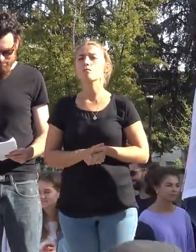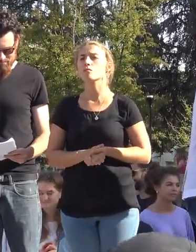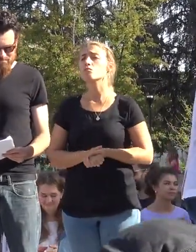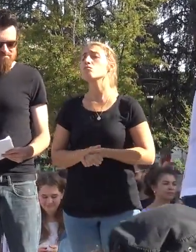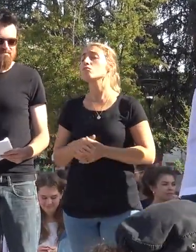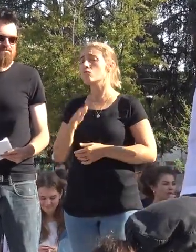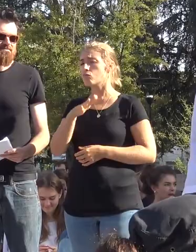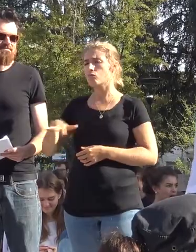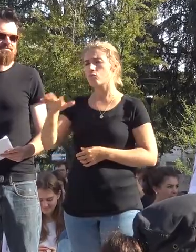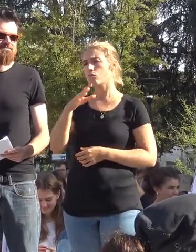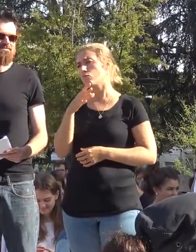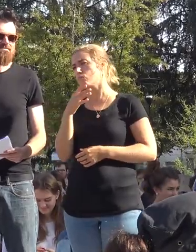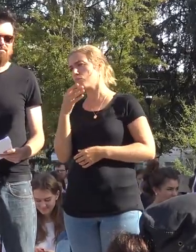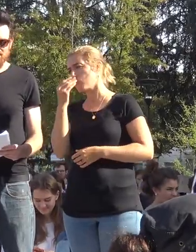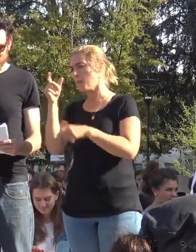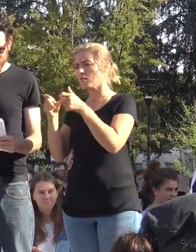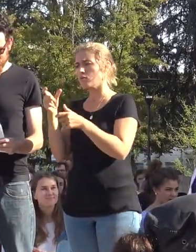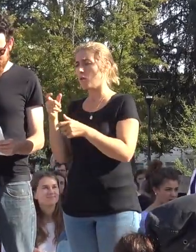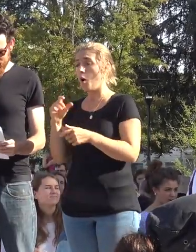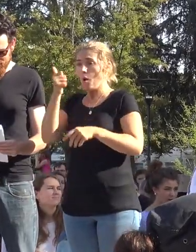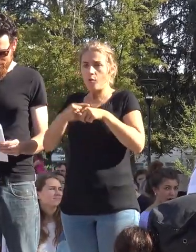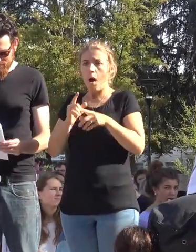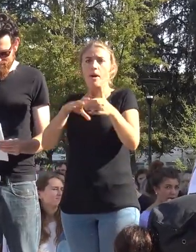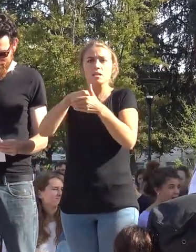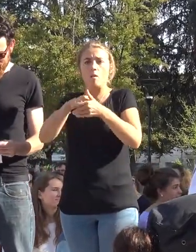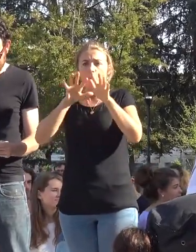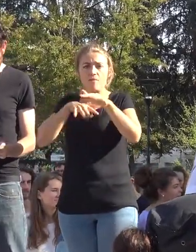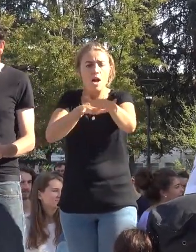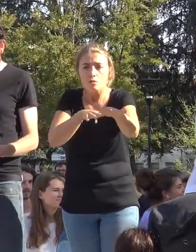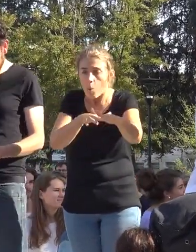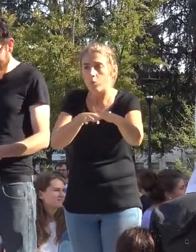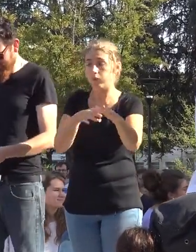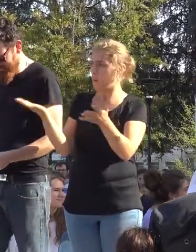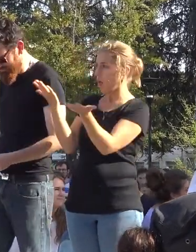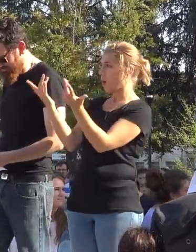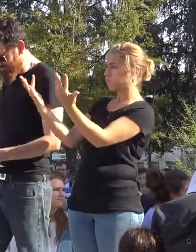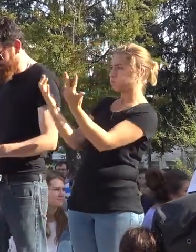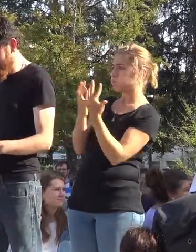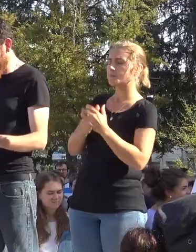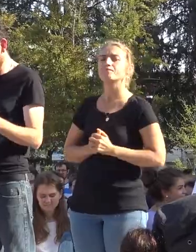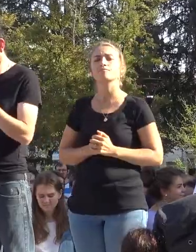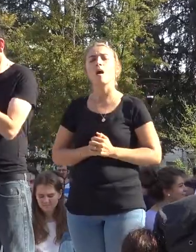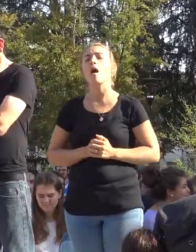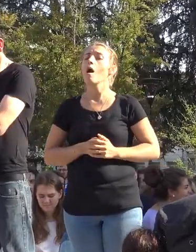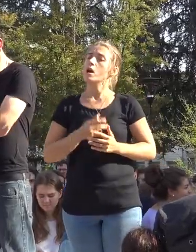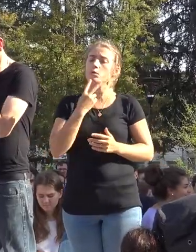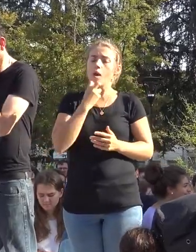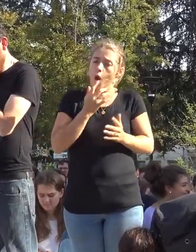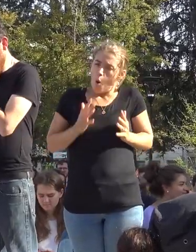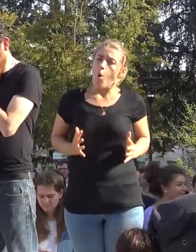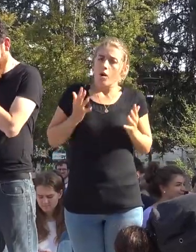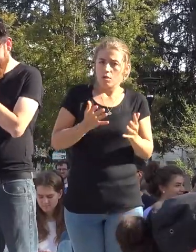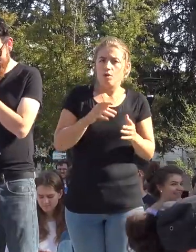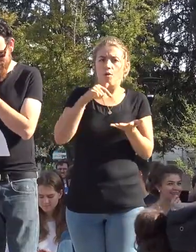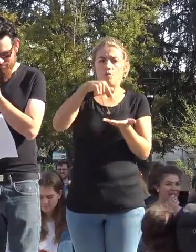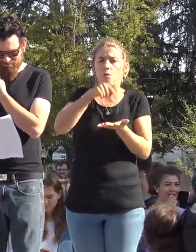Pour beaucoup, des personnes n'ayant jamais pris part à une manifestation quelconque. Suite à cet élan citoyen, partout en